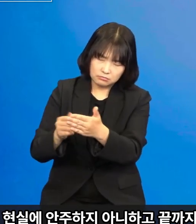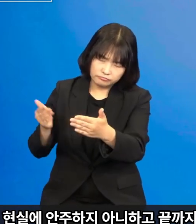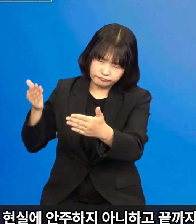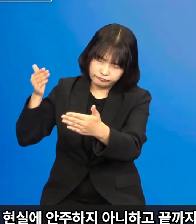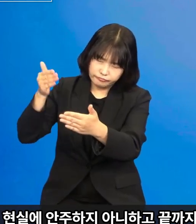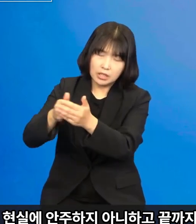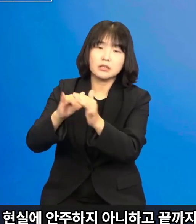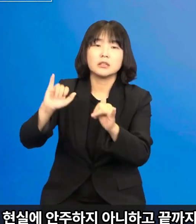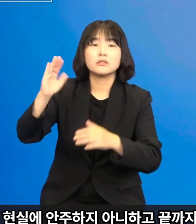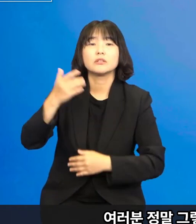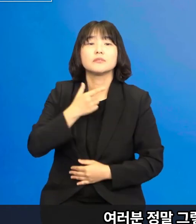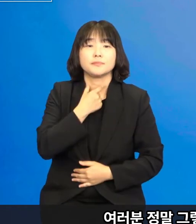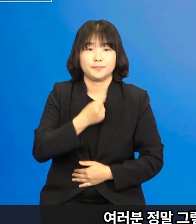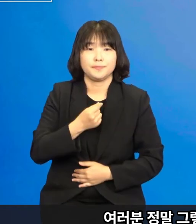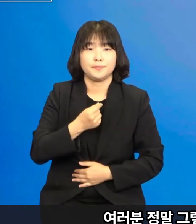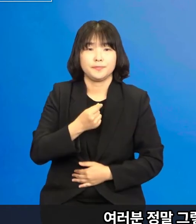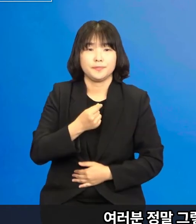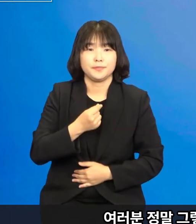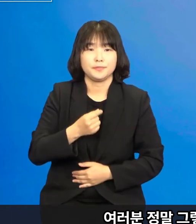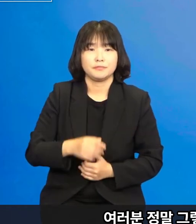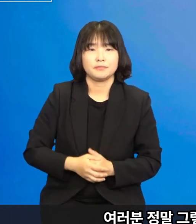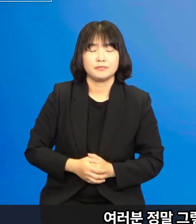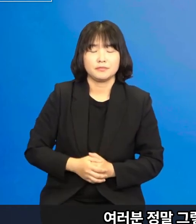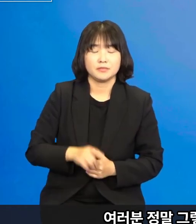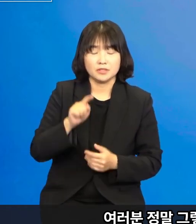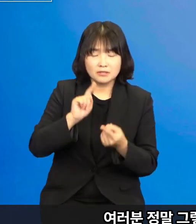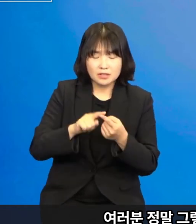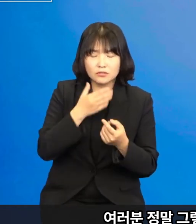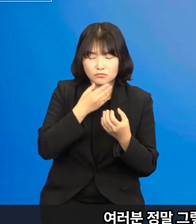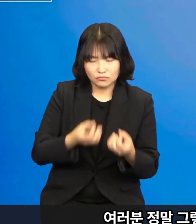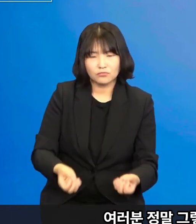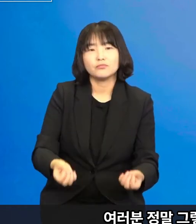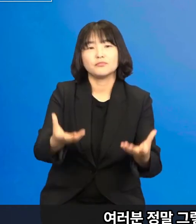원합니다. 여러분 정말 그렇게 되시기를 축복합니다.